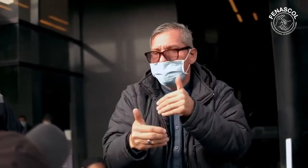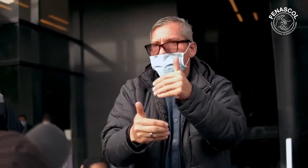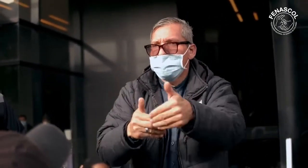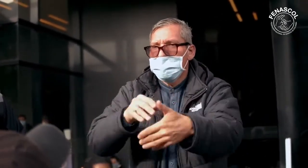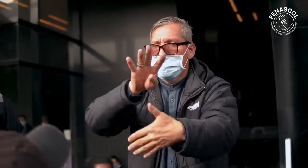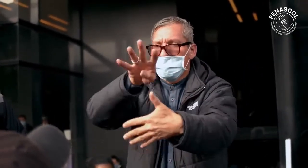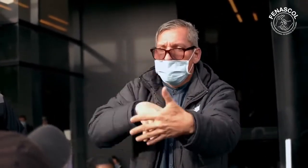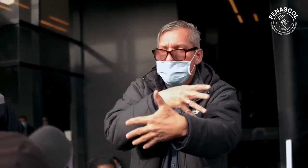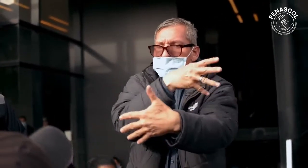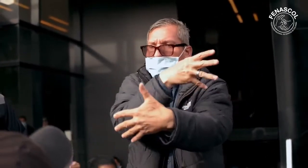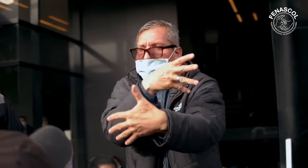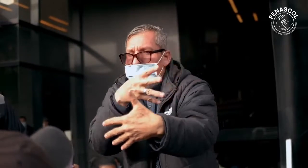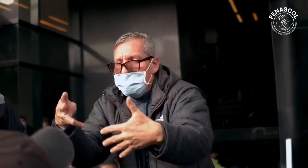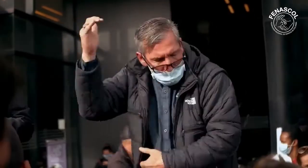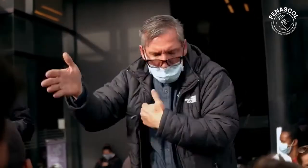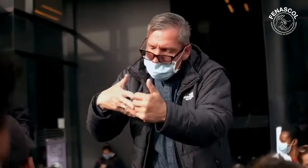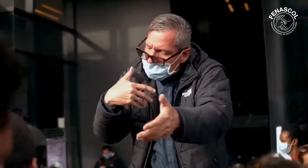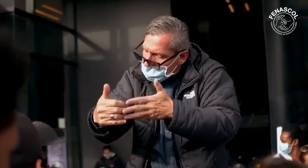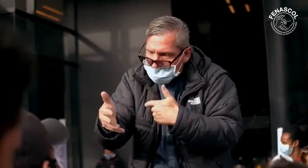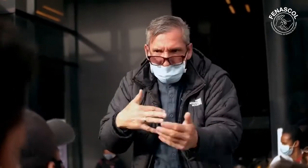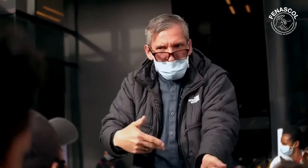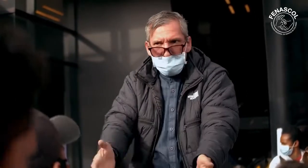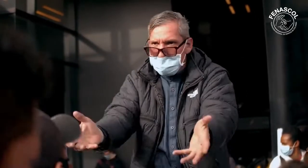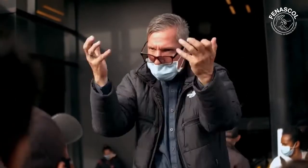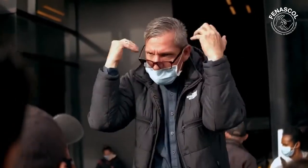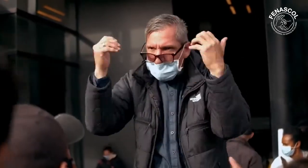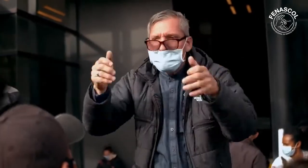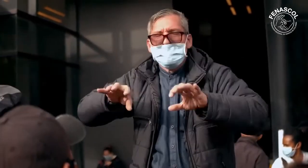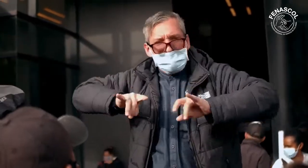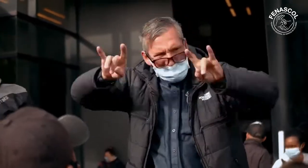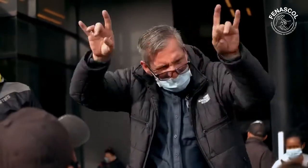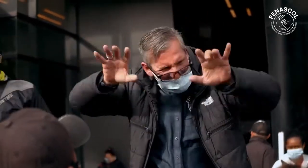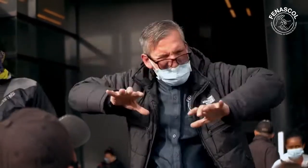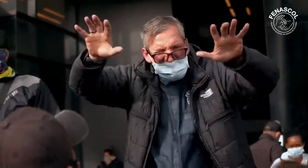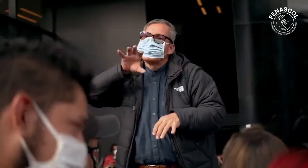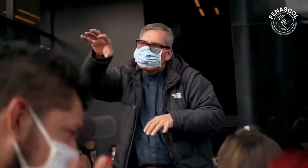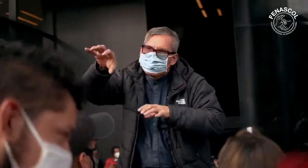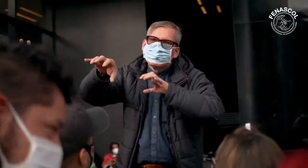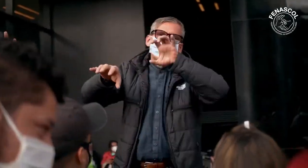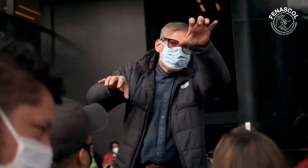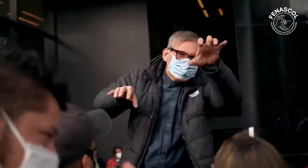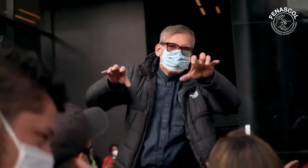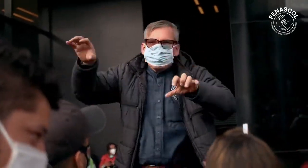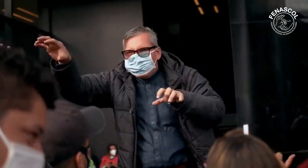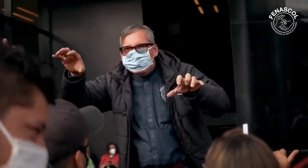arreglar las situaciones, pero se necesita de un cronograma. Sigamos en nuestra lucha.